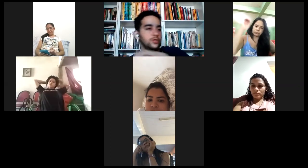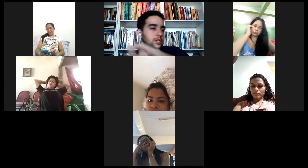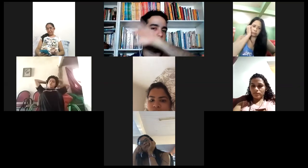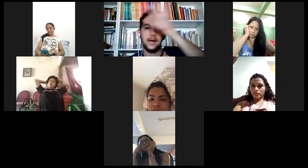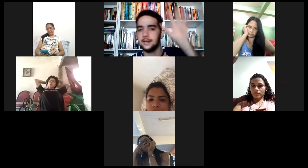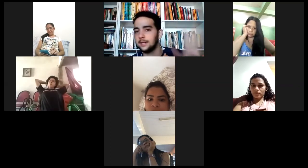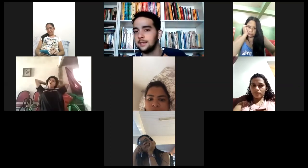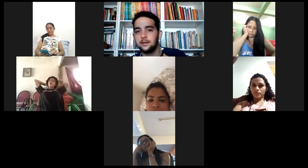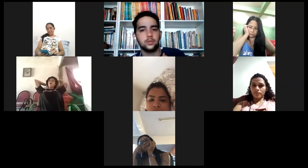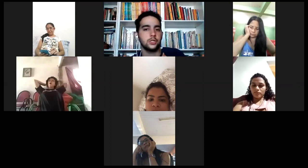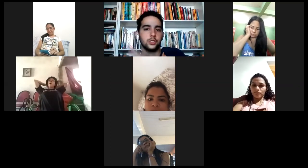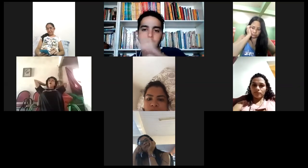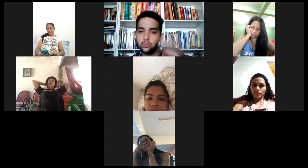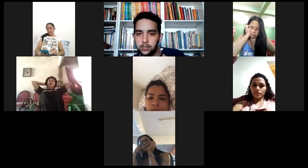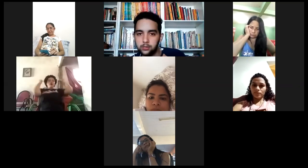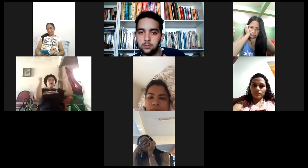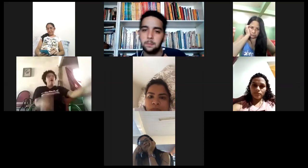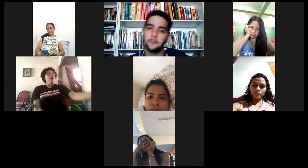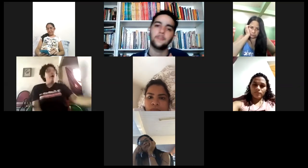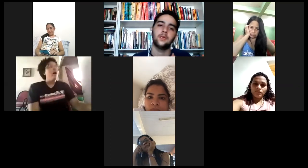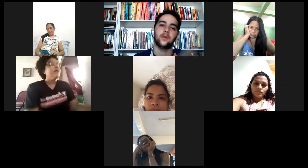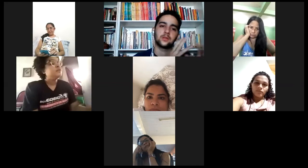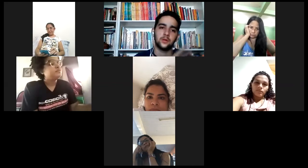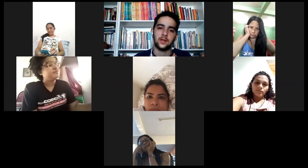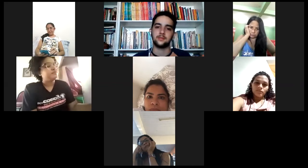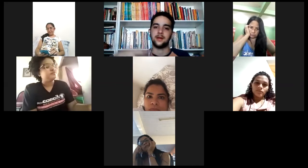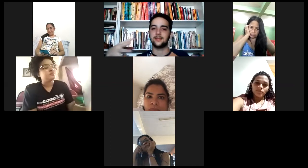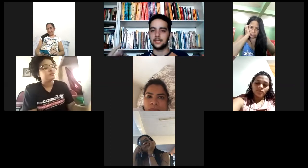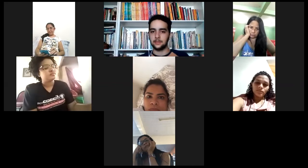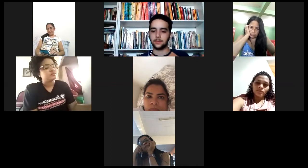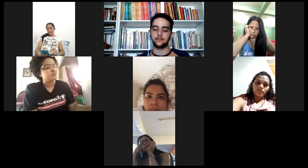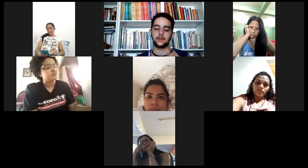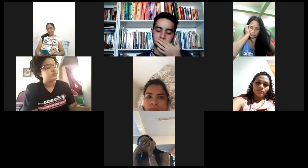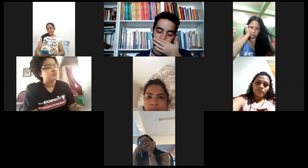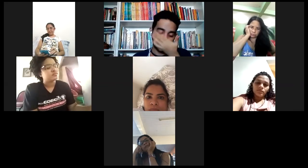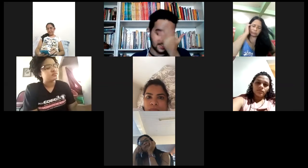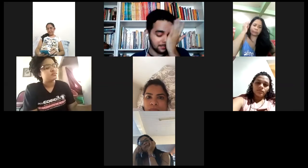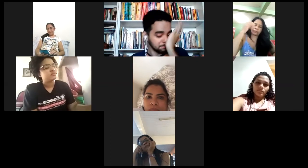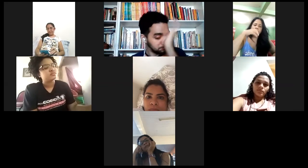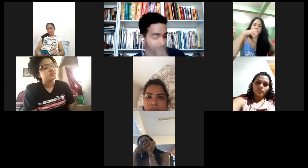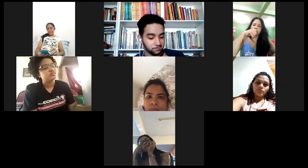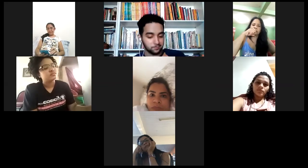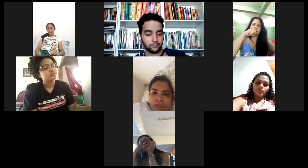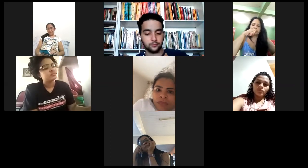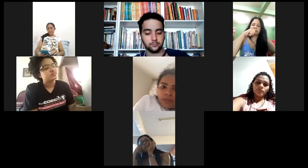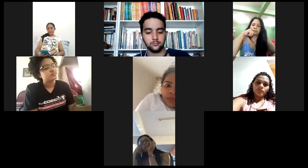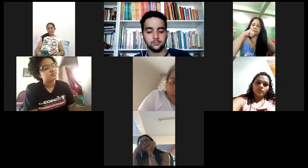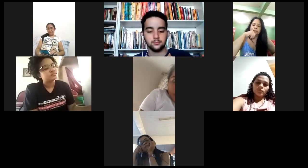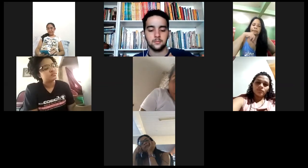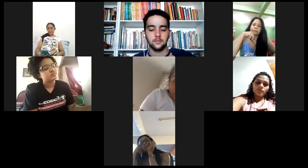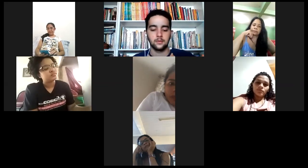com, de, para, entretanto, a gente tira tudo isso e faz uma frase mais limpa e finalizada.